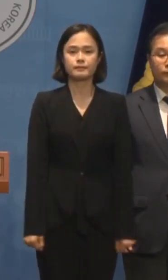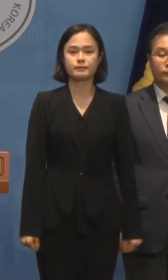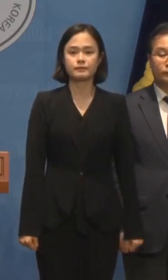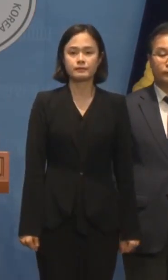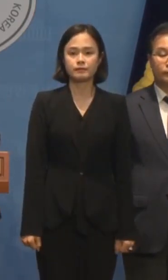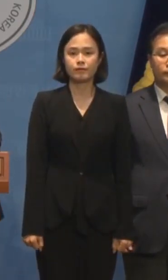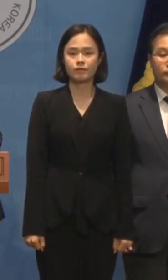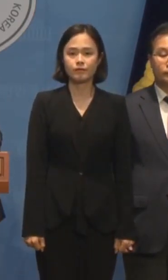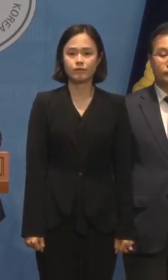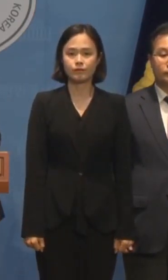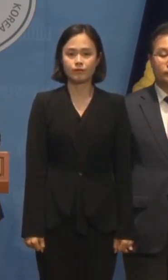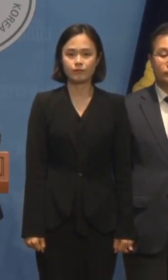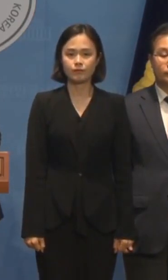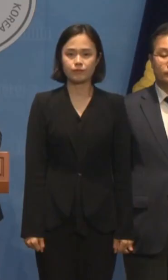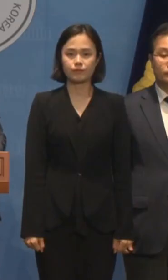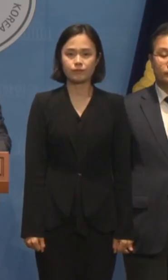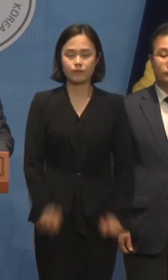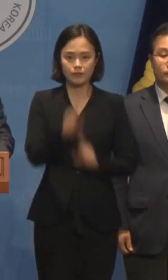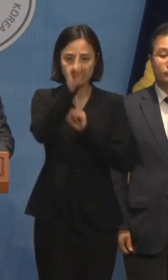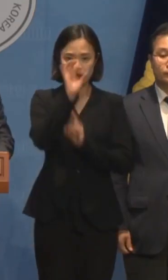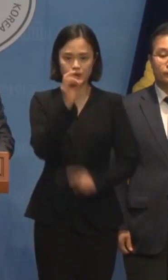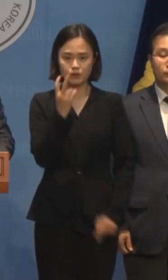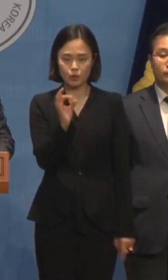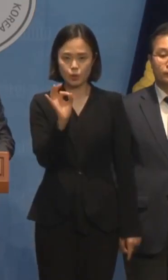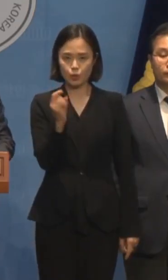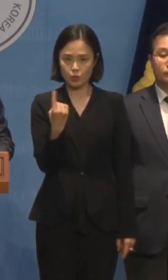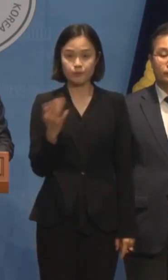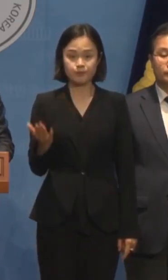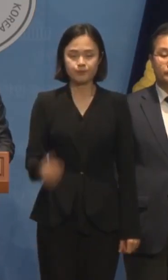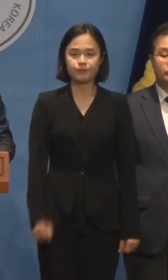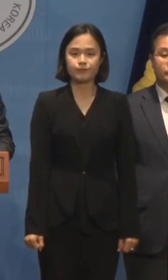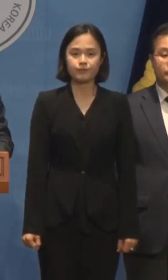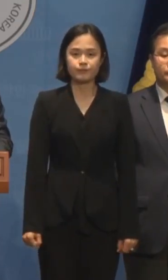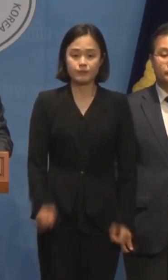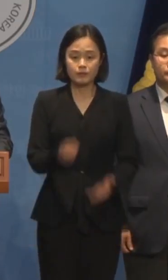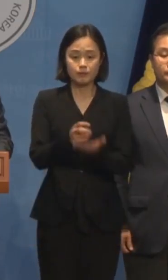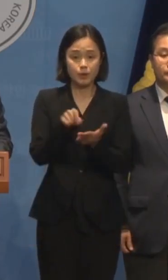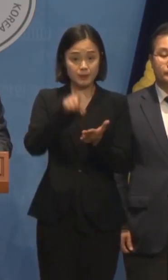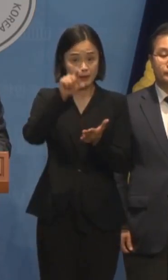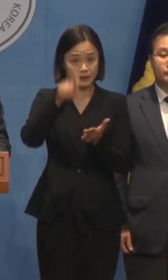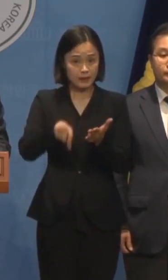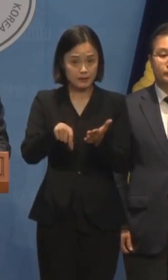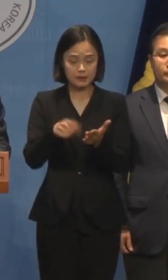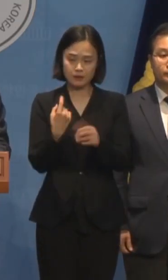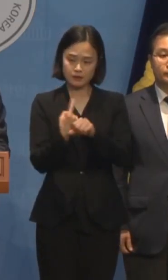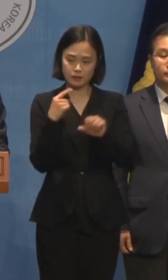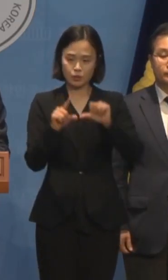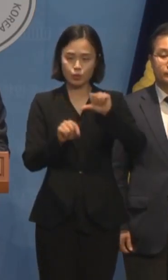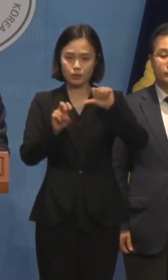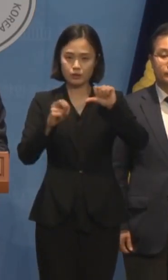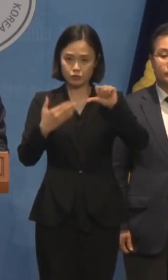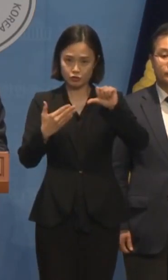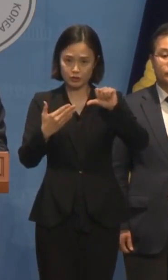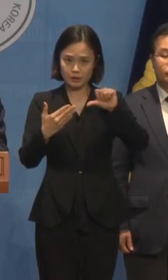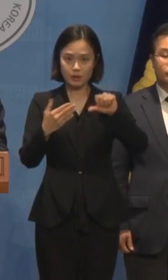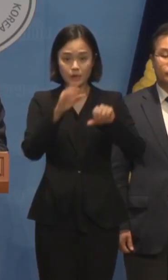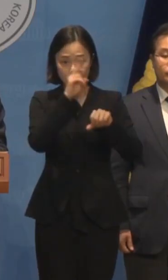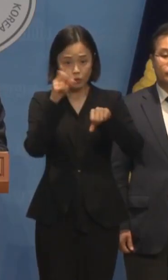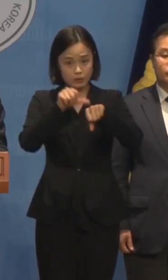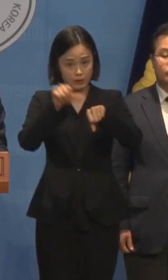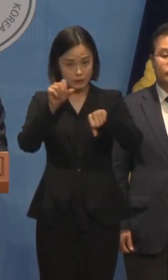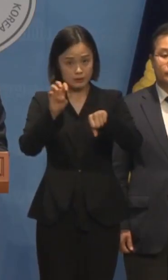예, 인천 서구 국회의원 이용호입니다. 쌍방울 법인카드가 지난해 5월 29일 17시 40분 수원지검 앞에